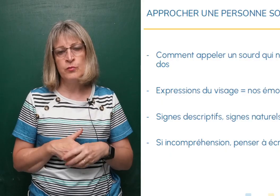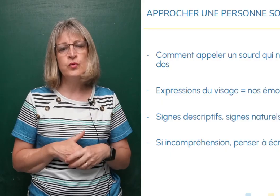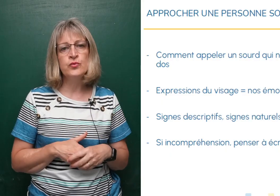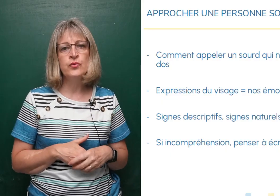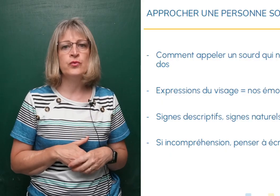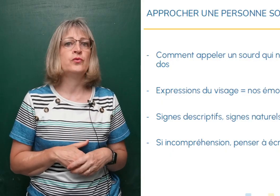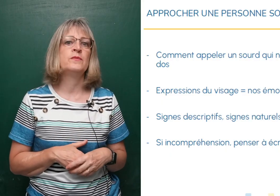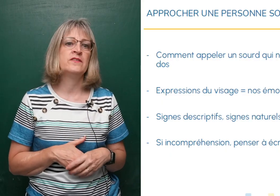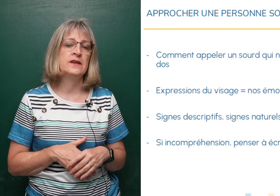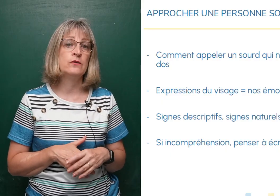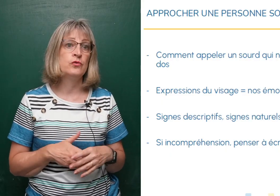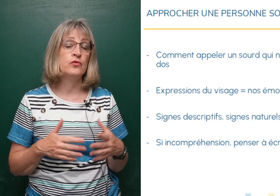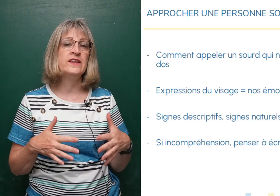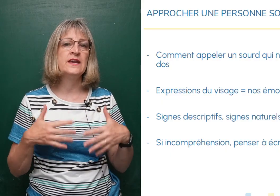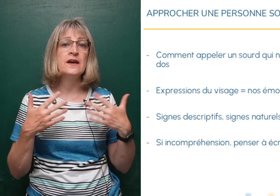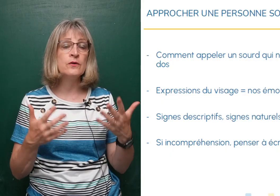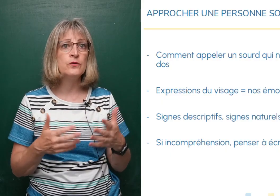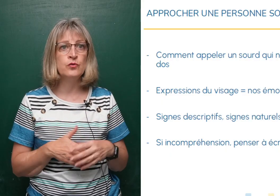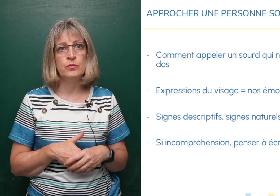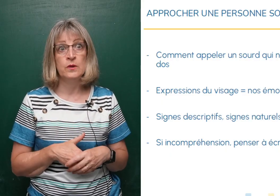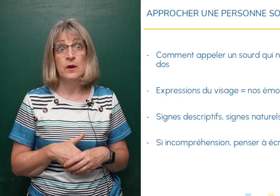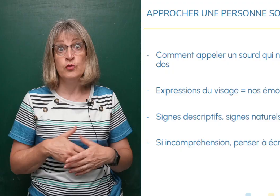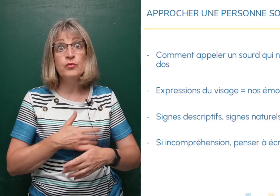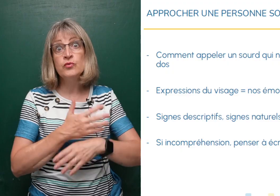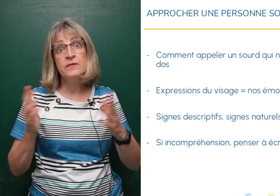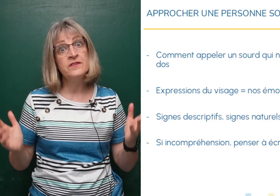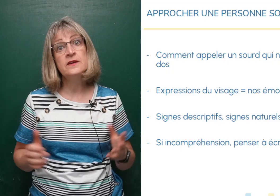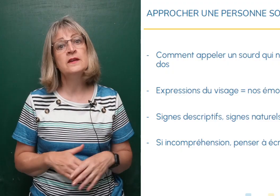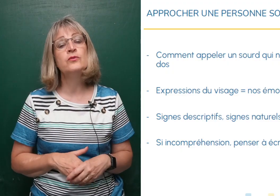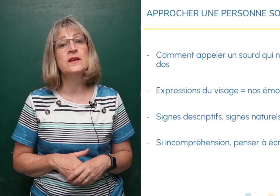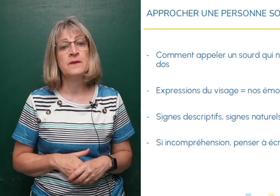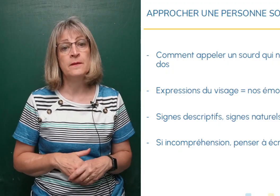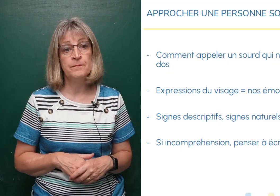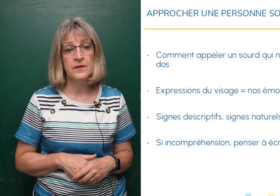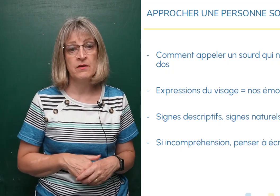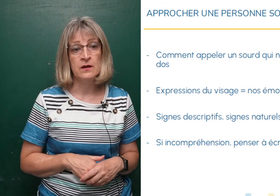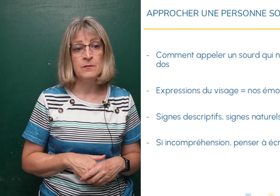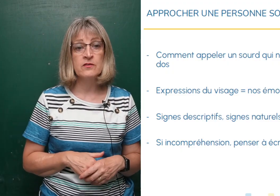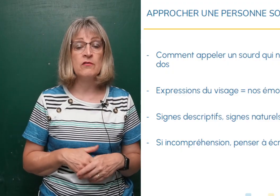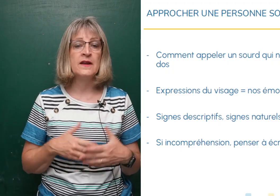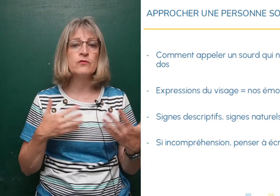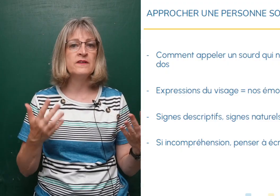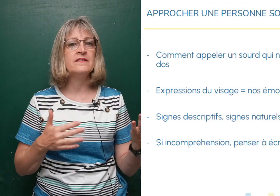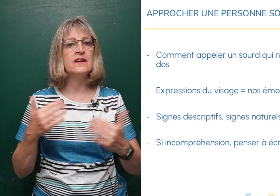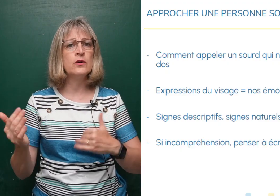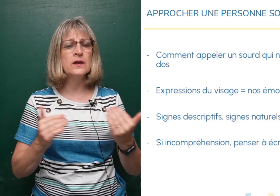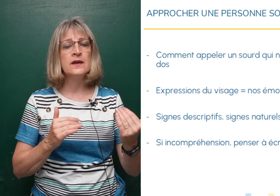beaucoup de métiers. Le signère de beaucoup de métiers est donné, hein. Voilà. Parce qu'en fait, on fait des dialogues